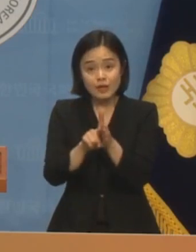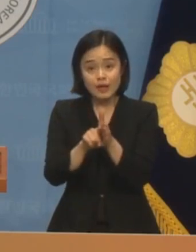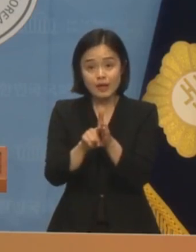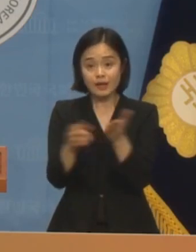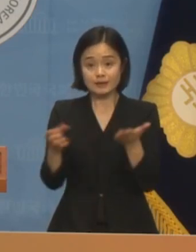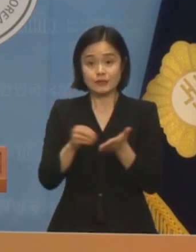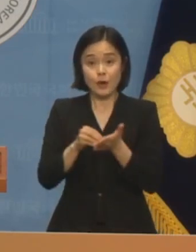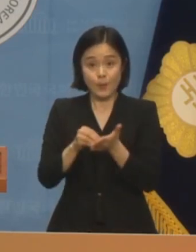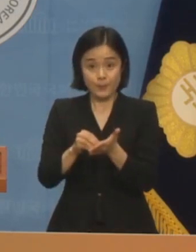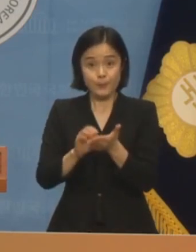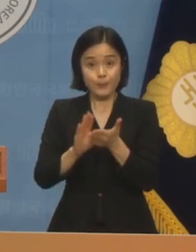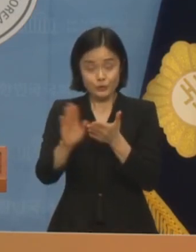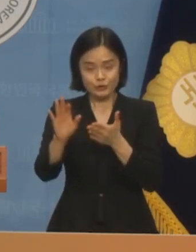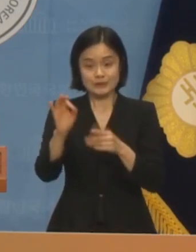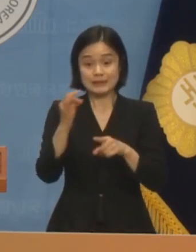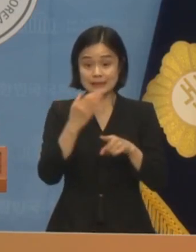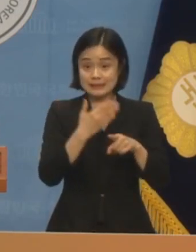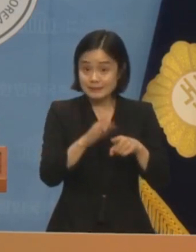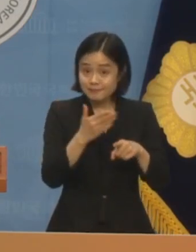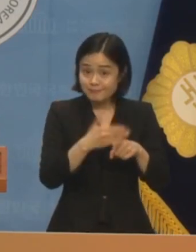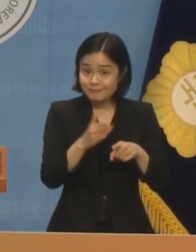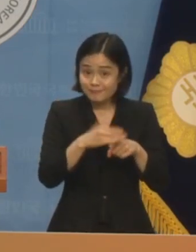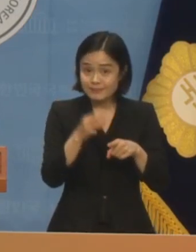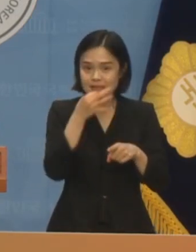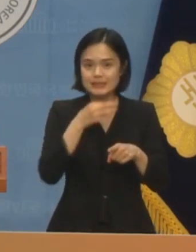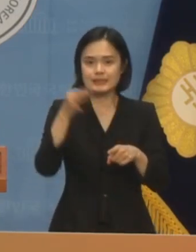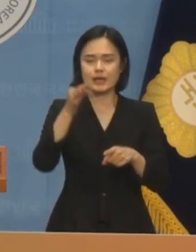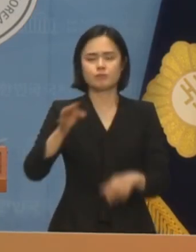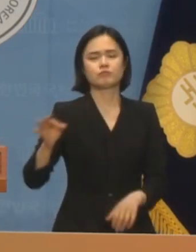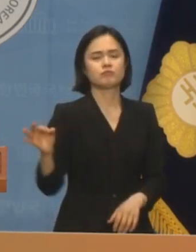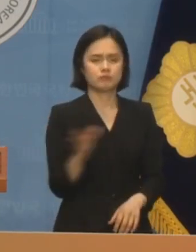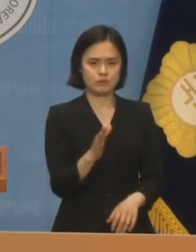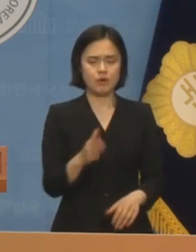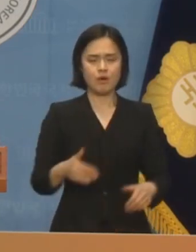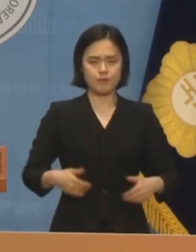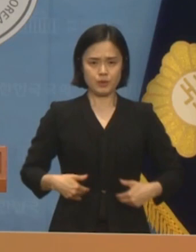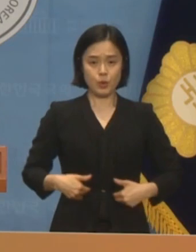후 학자금 상환특별법을 발의하게 되었습니다.